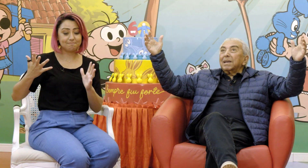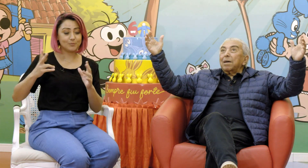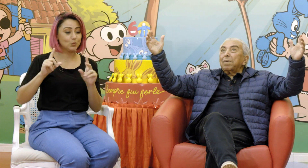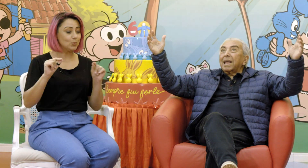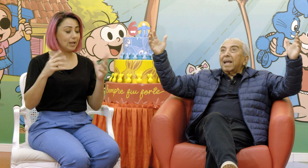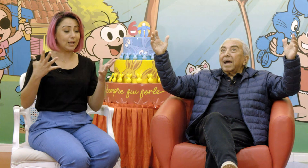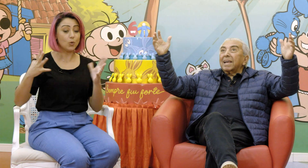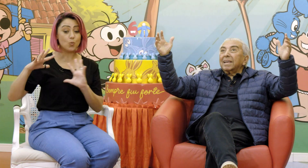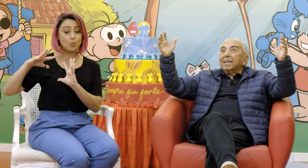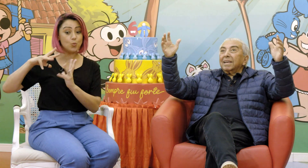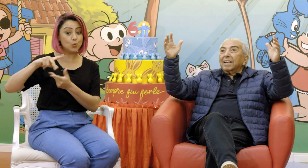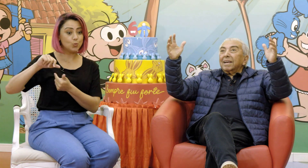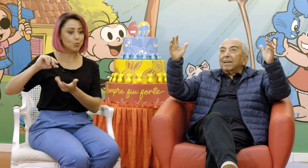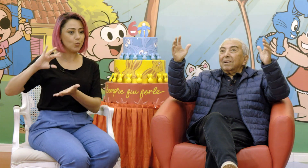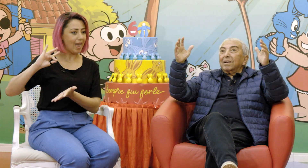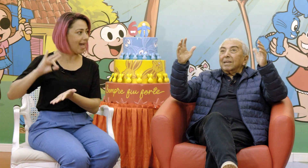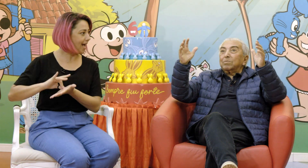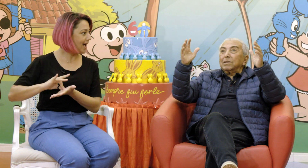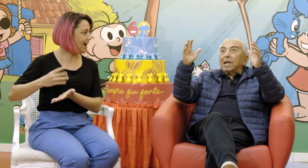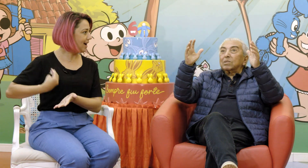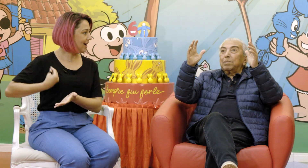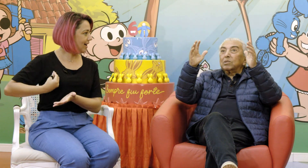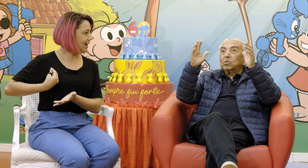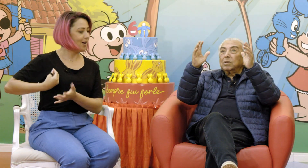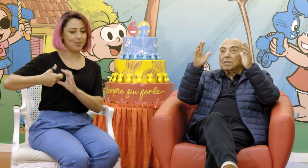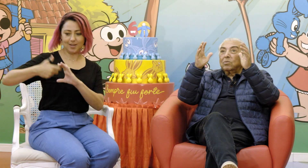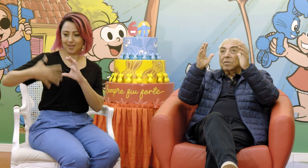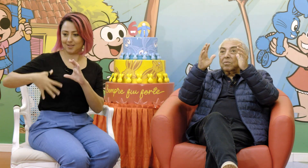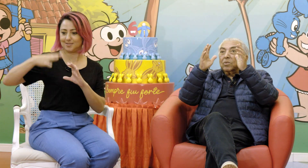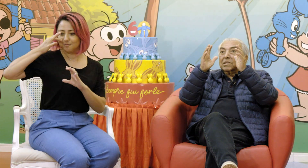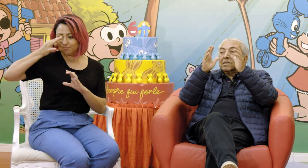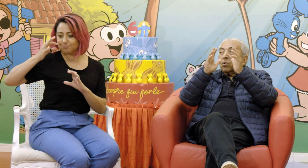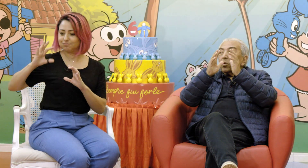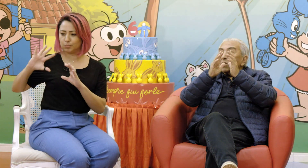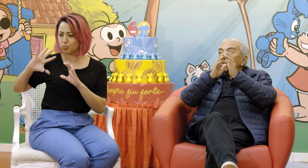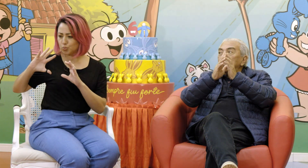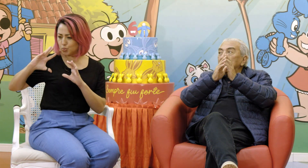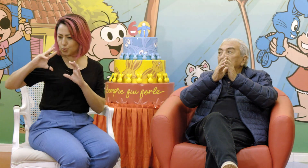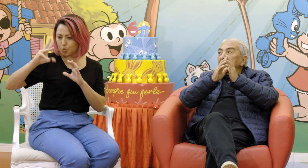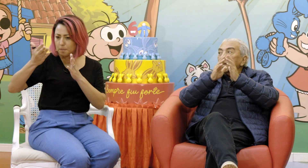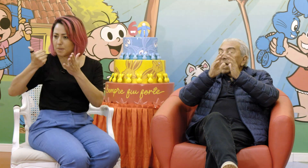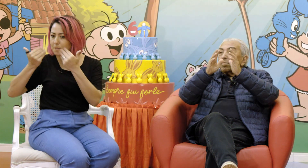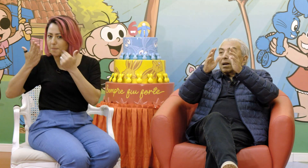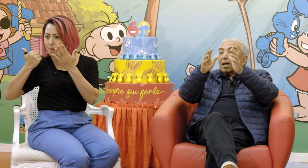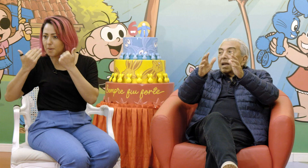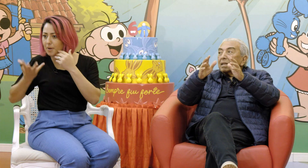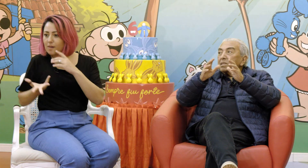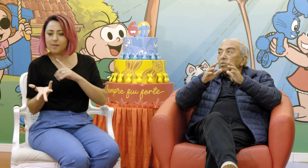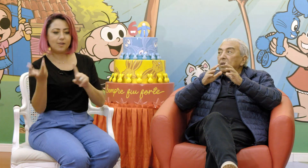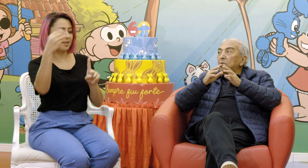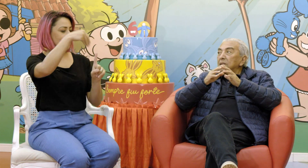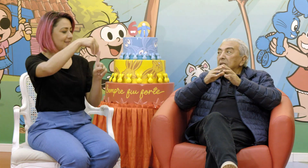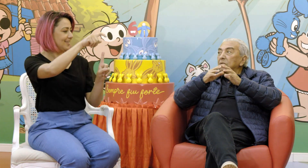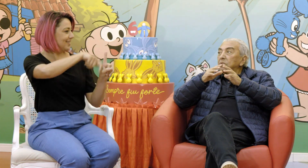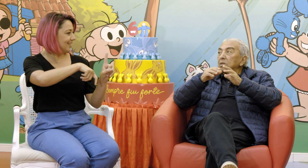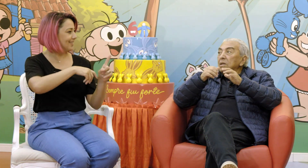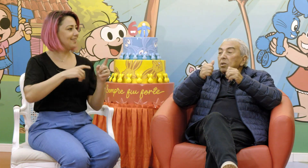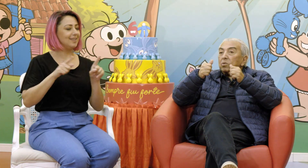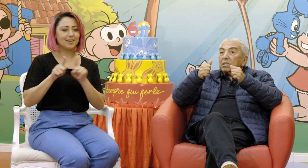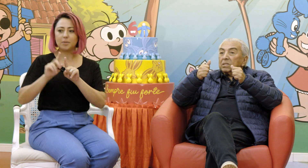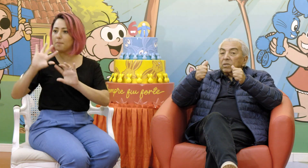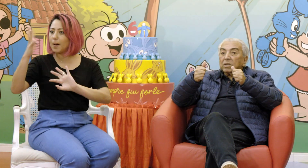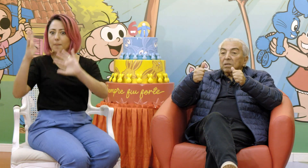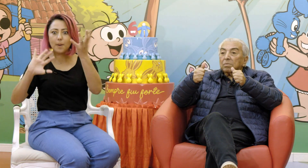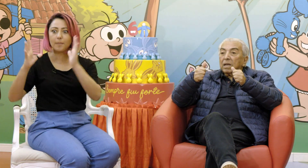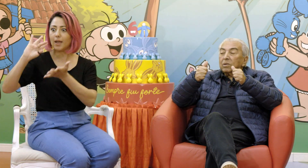vamos dizer, abarcar as pessoas e coisas que eu conheço bem, abarcar na história em quadrinhos,